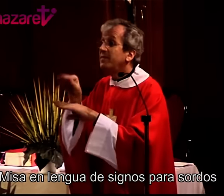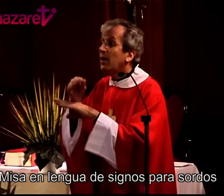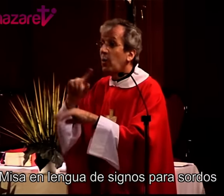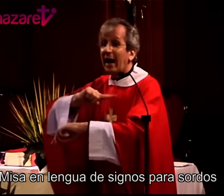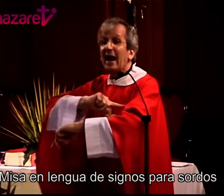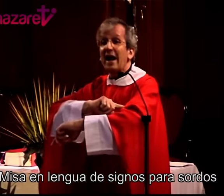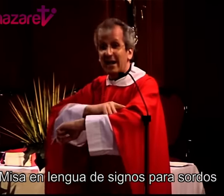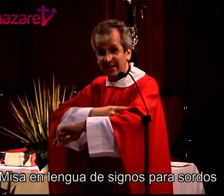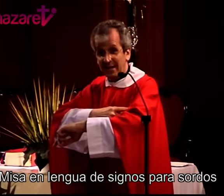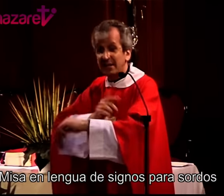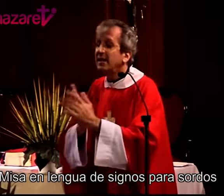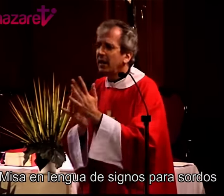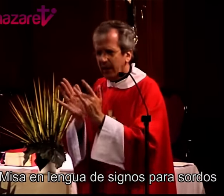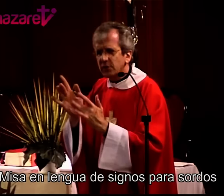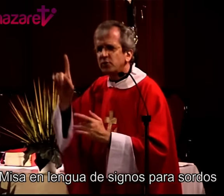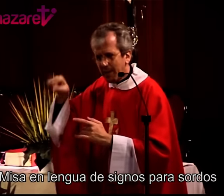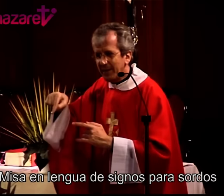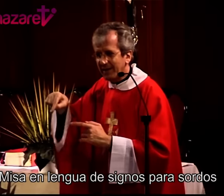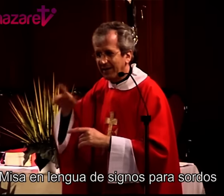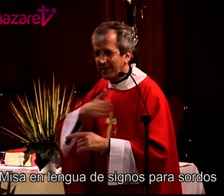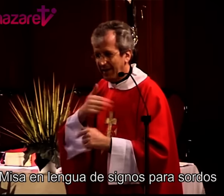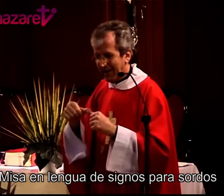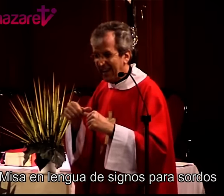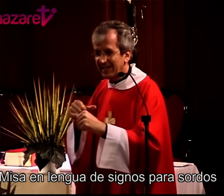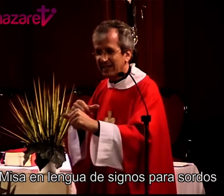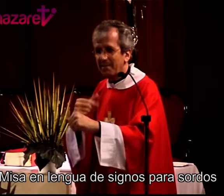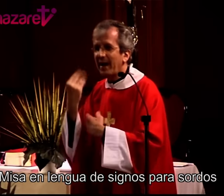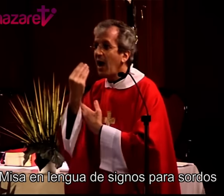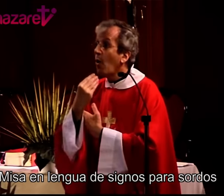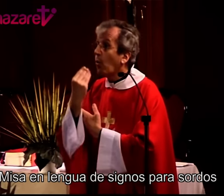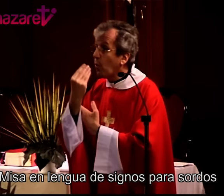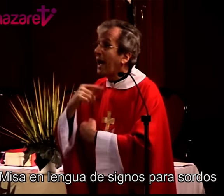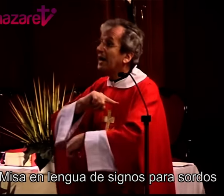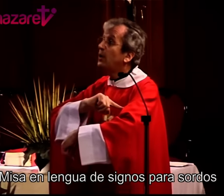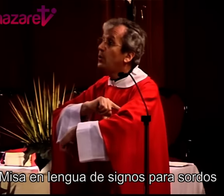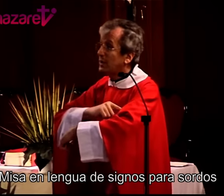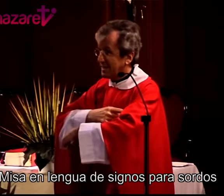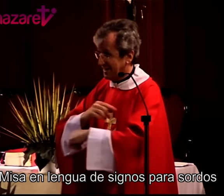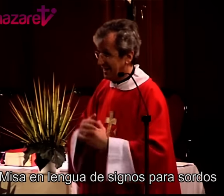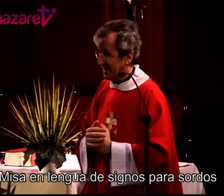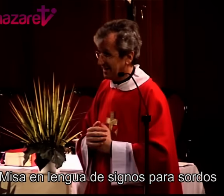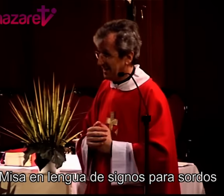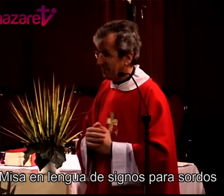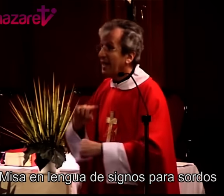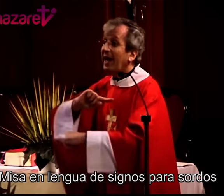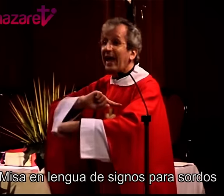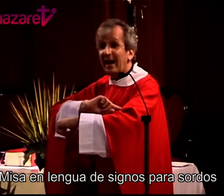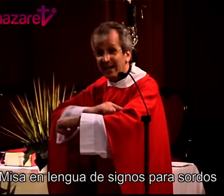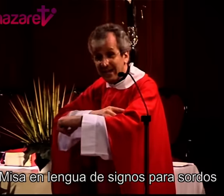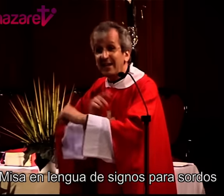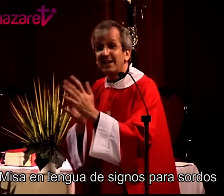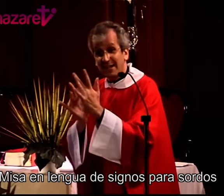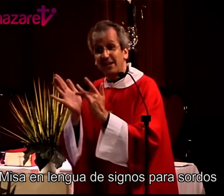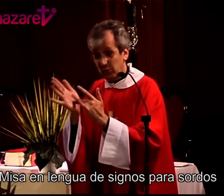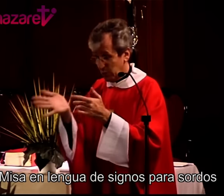necesidad de curar las heridas. Jesús también quiere esta semana curar nuestras heridas. En